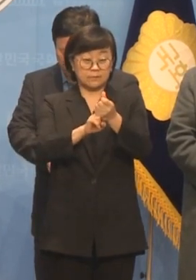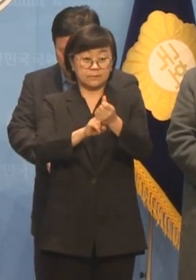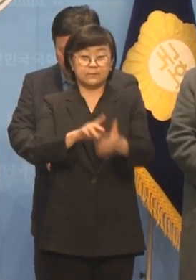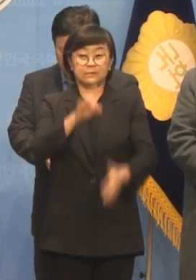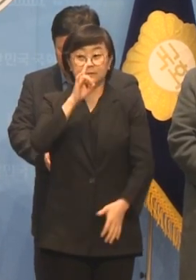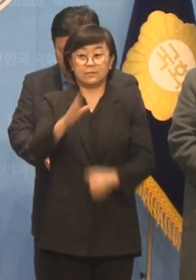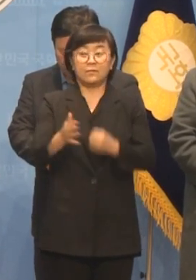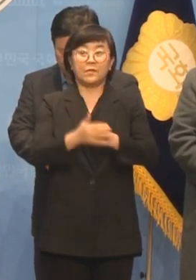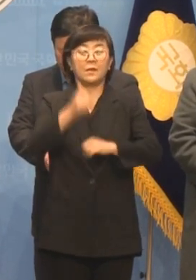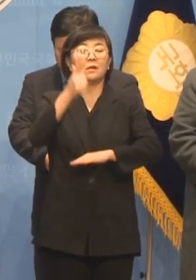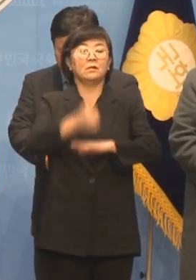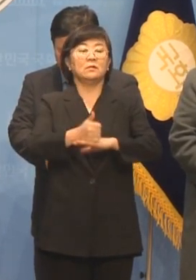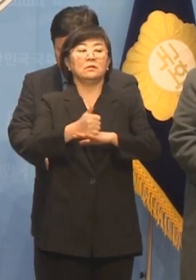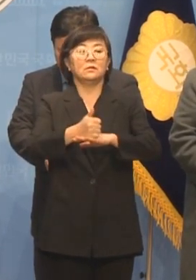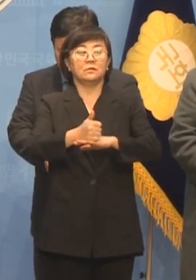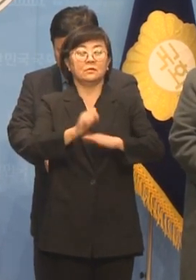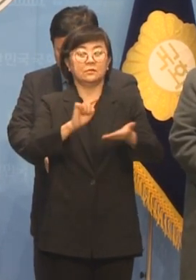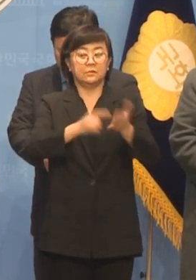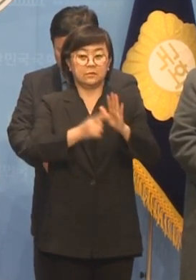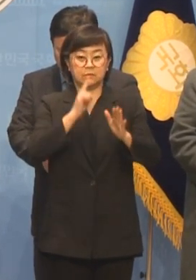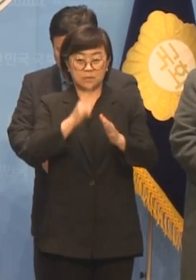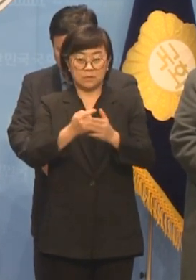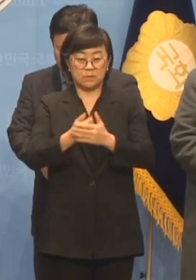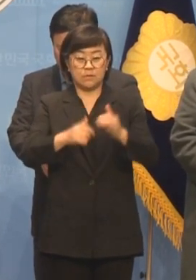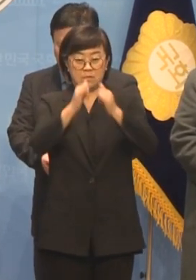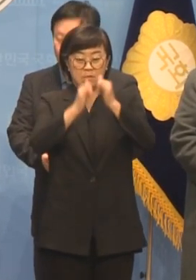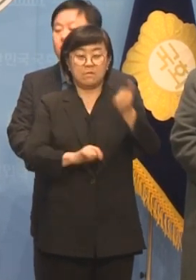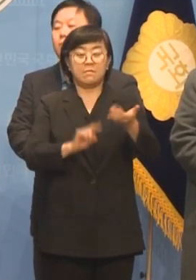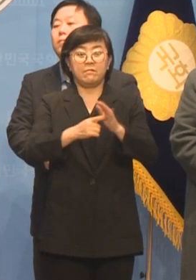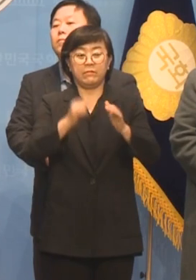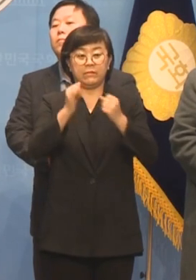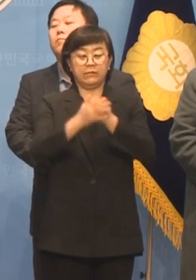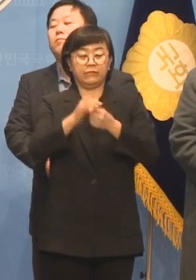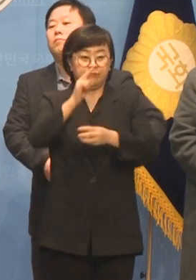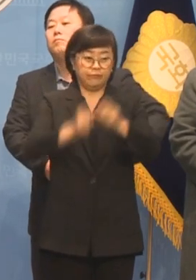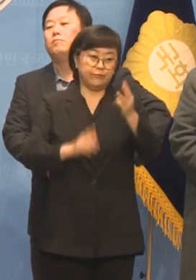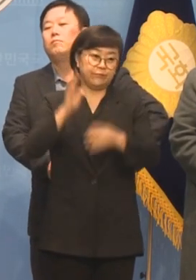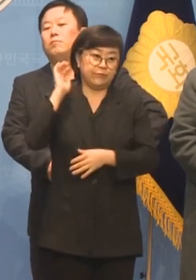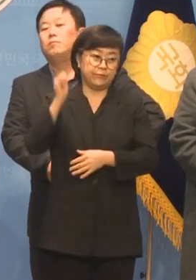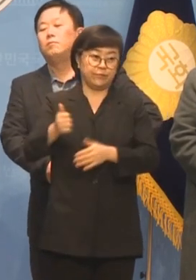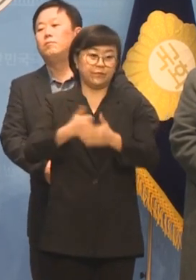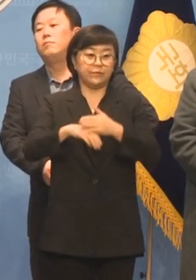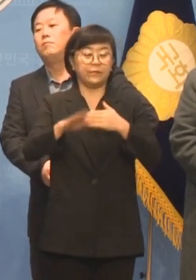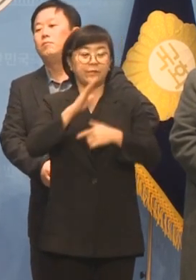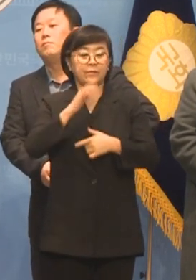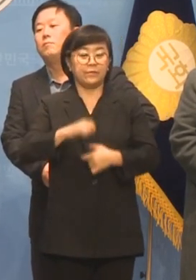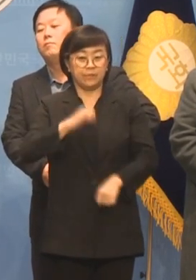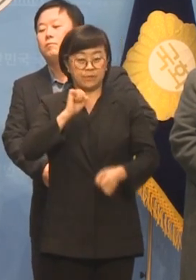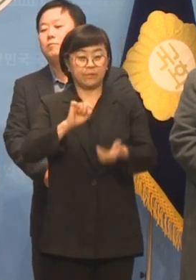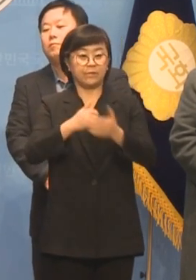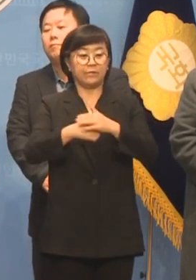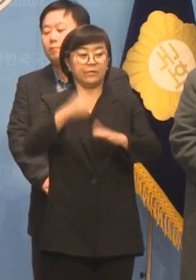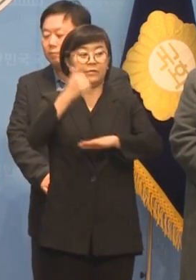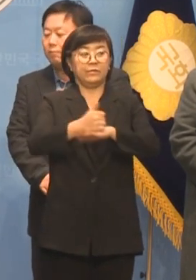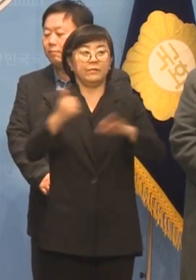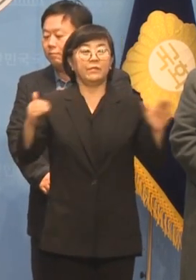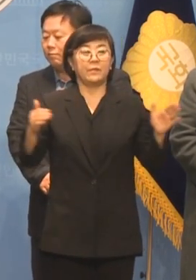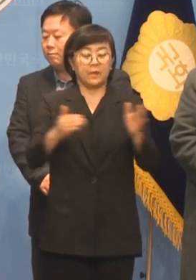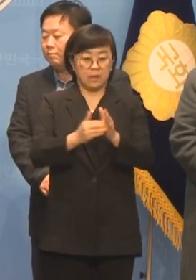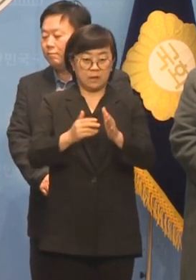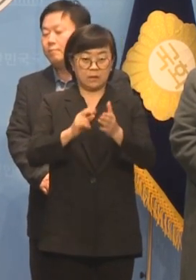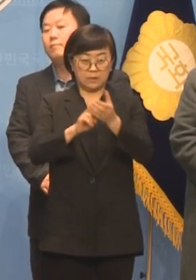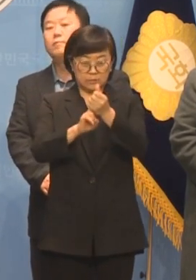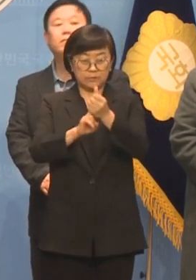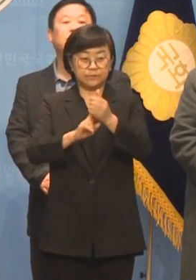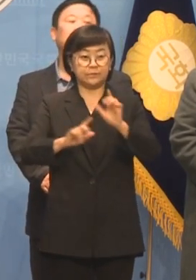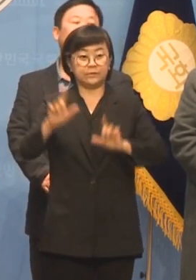않고 결국은 드러난다는 것은 역사가 말하고 있습니다. 윤석열 대통령의 진실을 끝까지 감추는